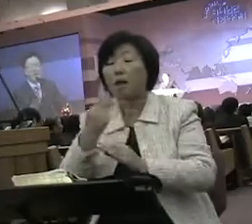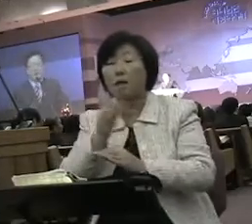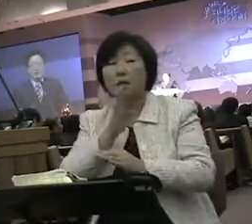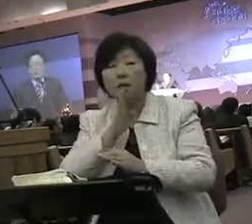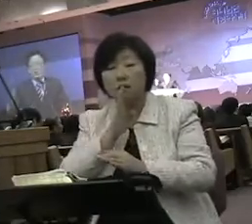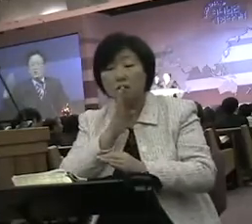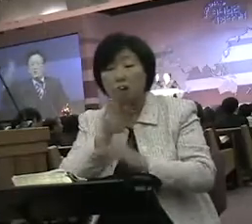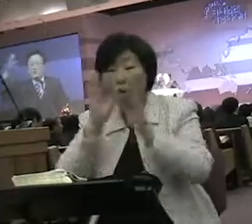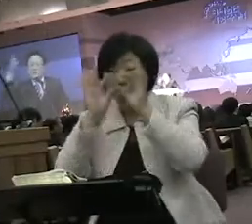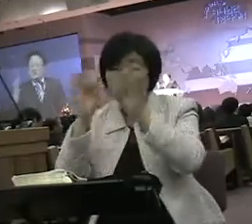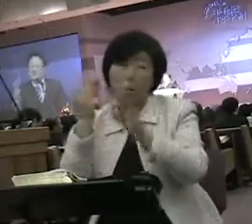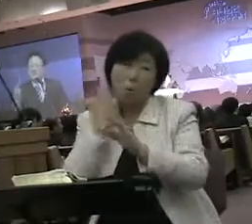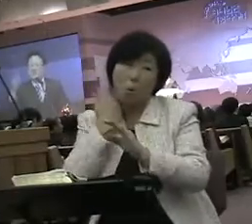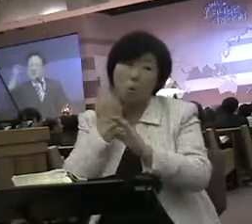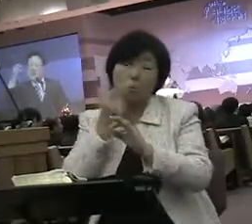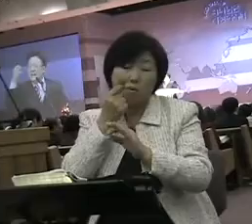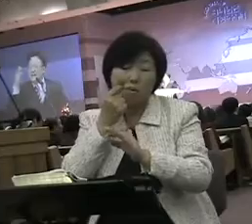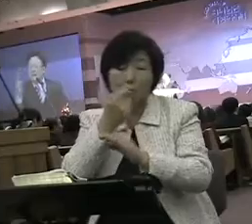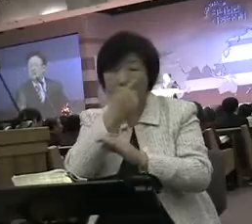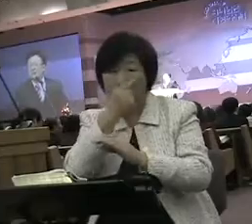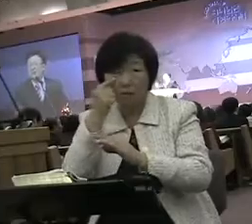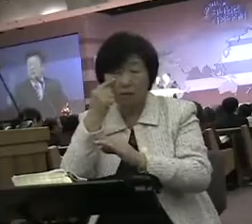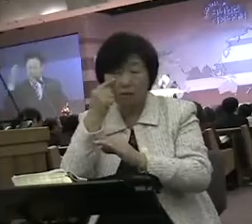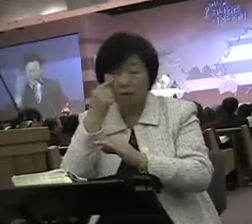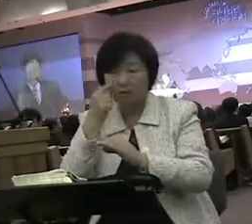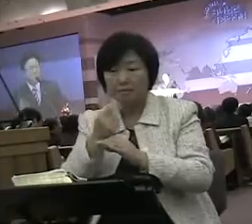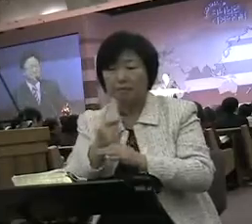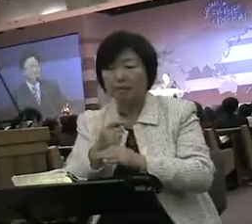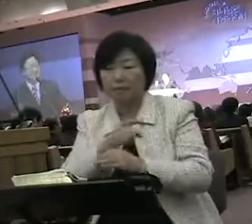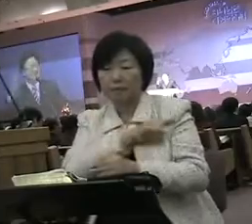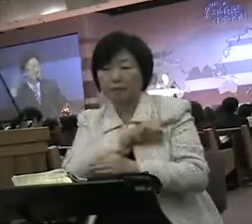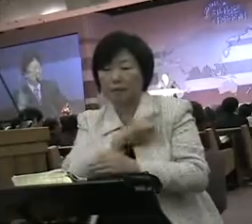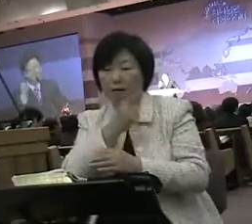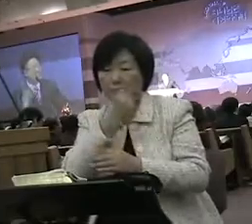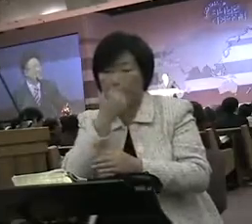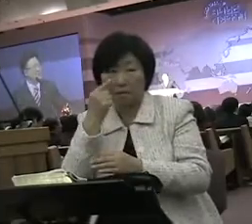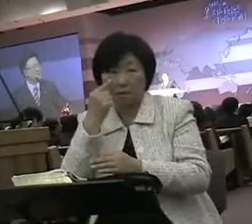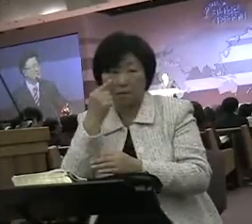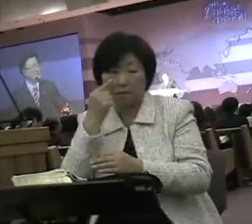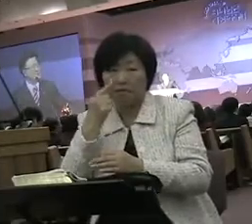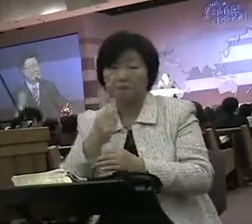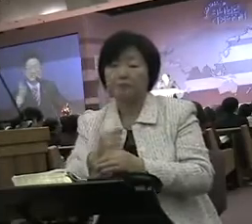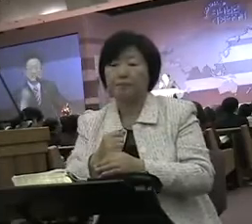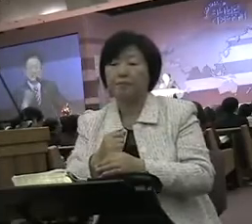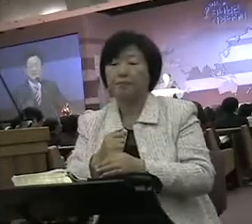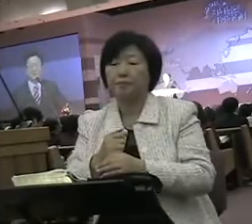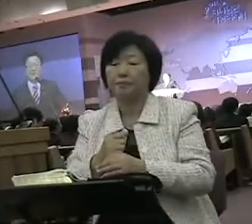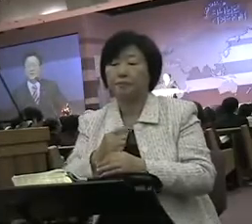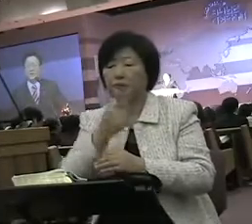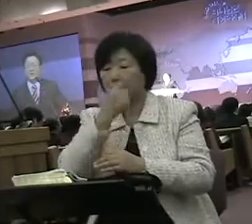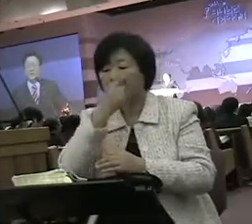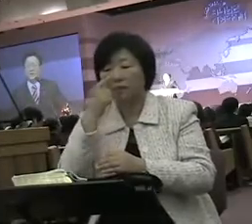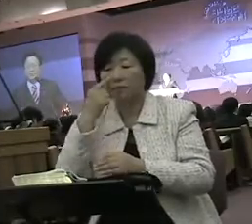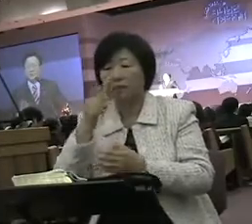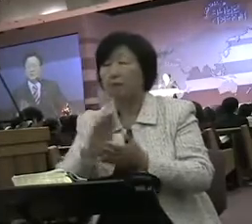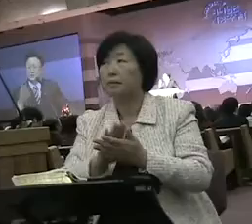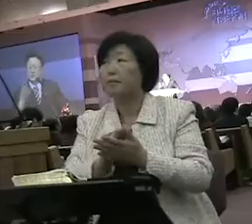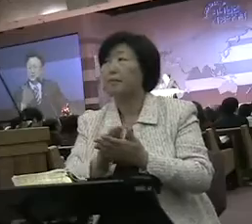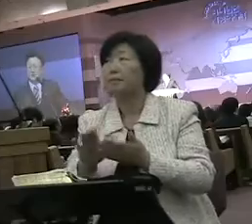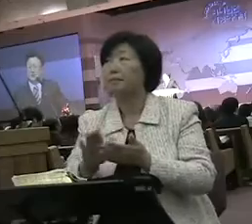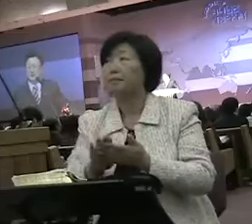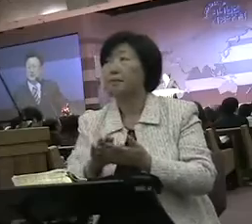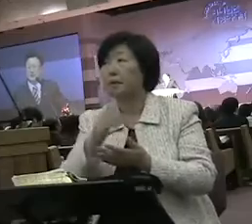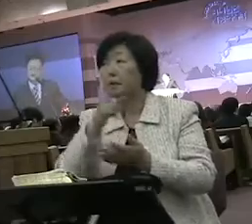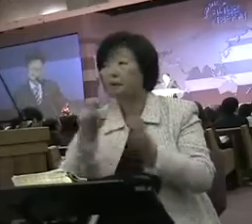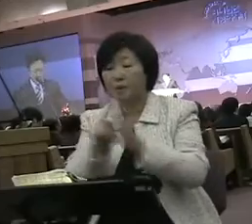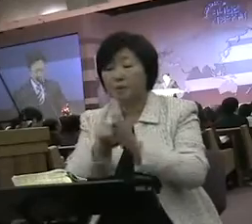실상이죠. 보지 못하는 것들의 증거입니다. 에비던스입니다. 가장 분명한 게 에비던스 아닙니까? 그 증거예요. 믿음은